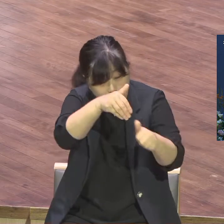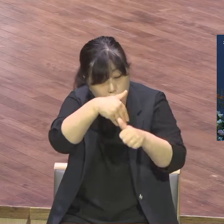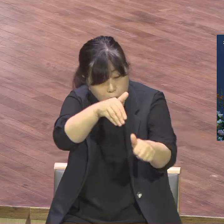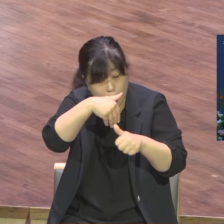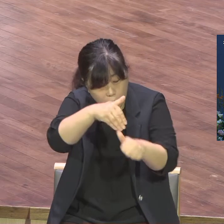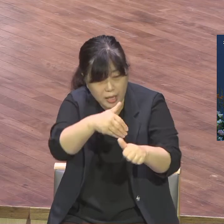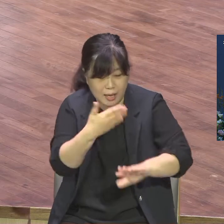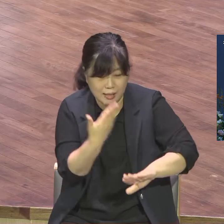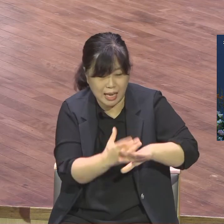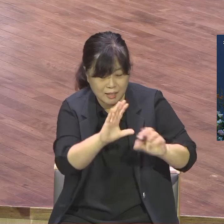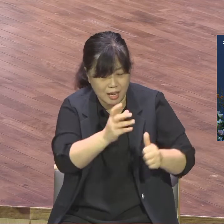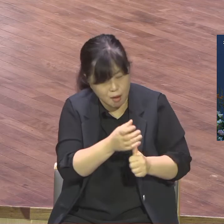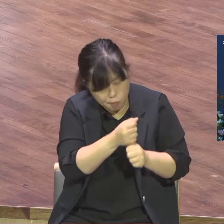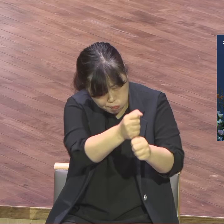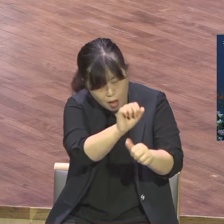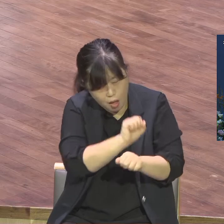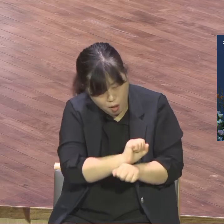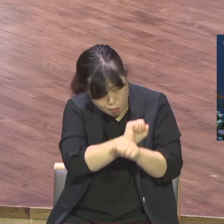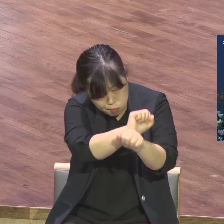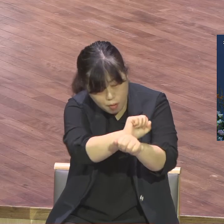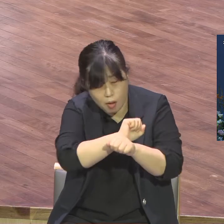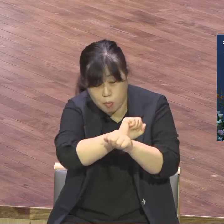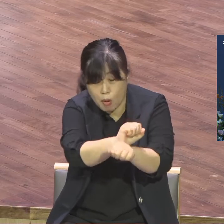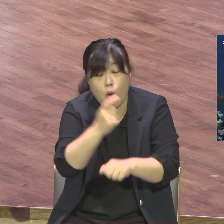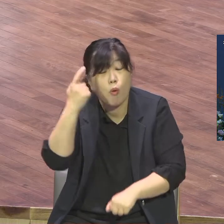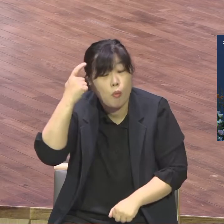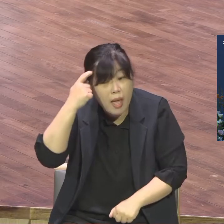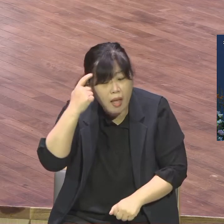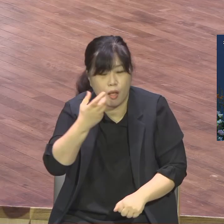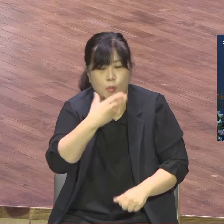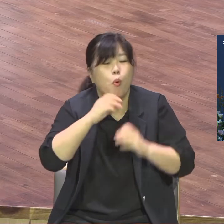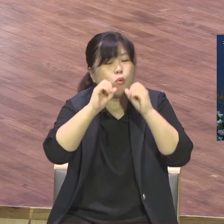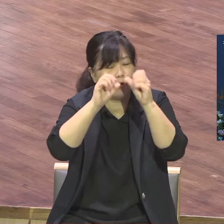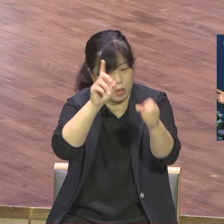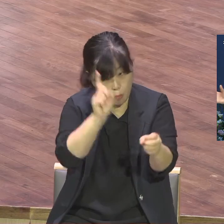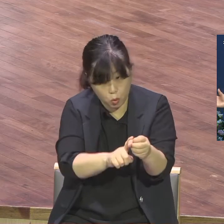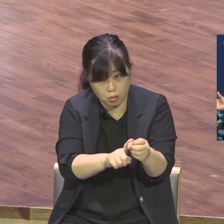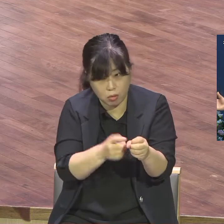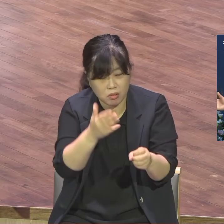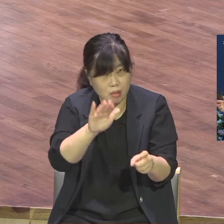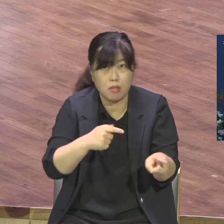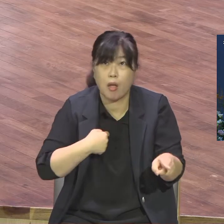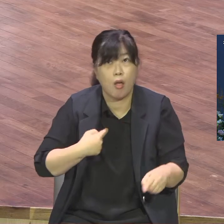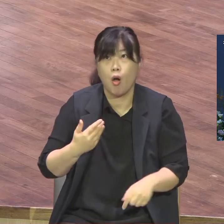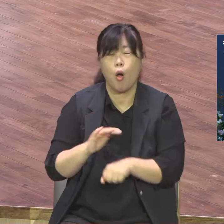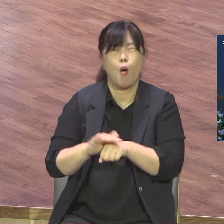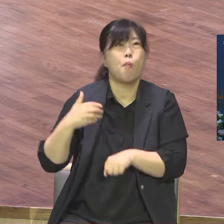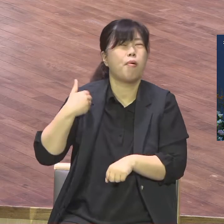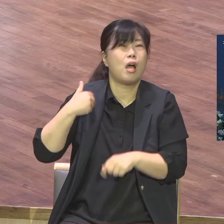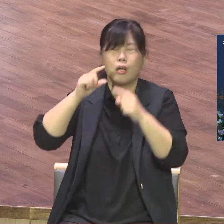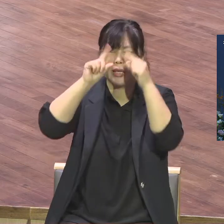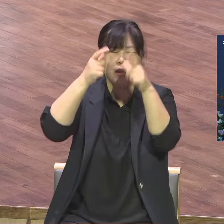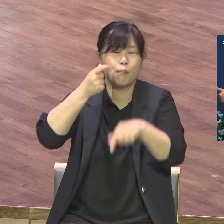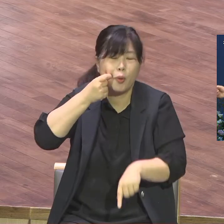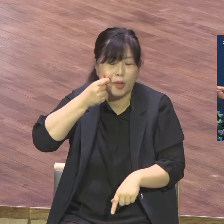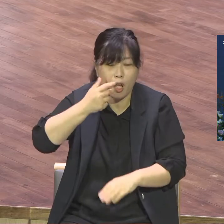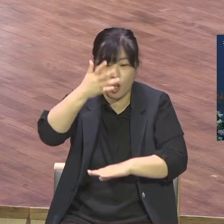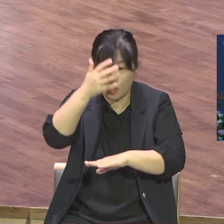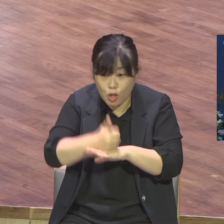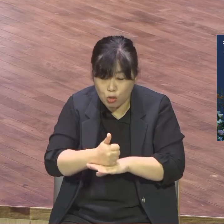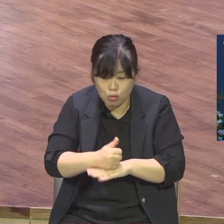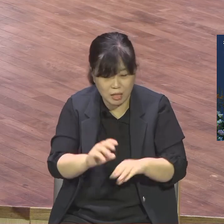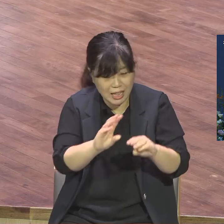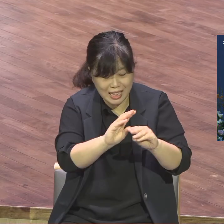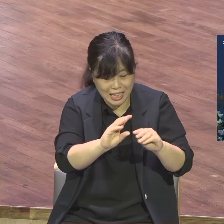2000년 동안 없어지다가 언제 나왔냐? 1948년. 돈 주고 사가 들어왔어요. 지금 저